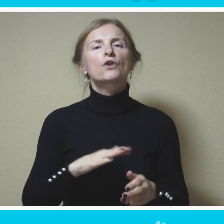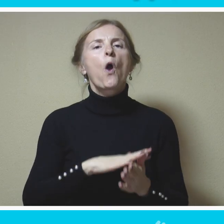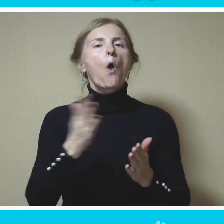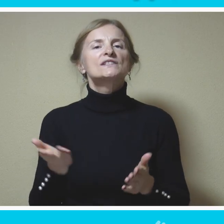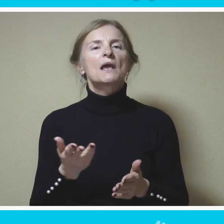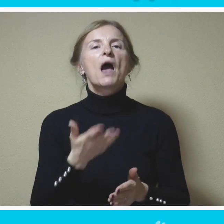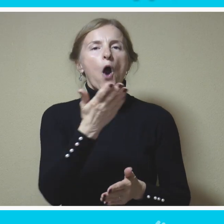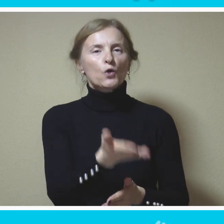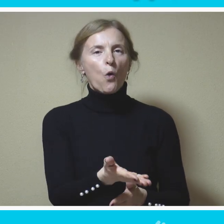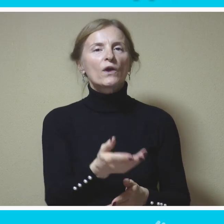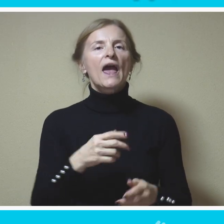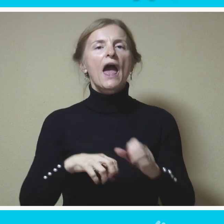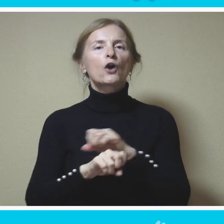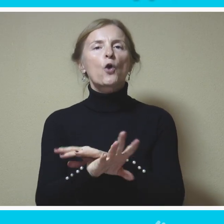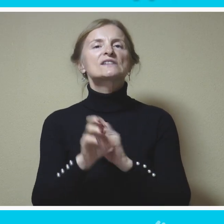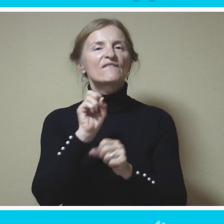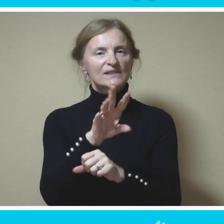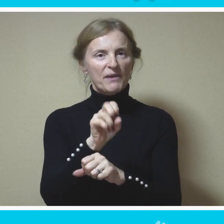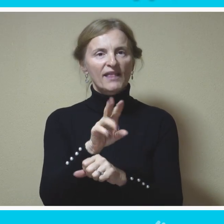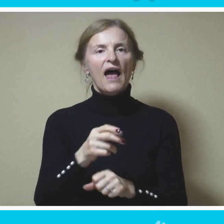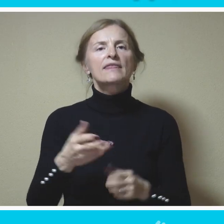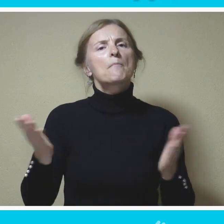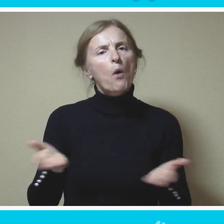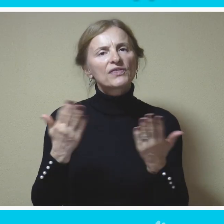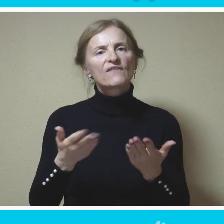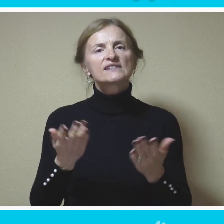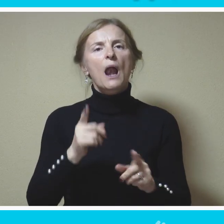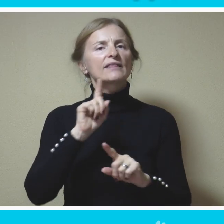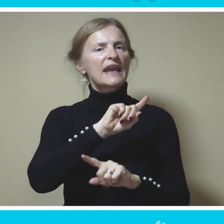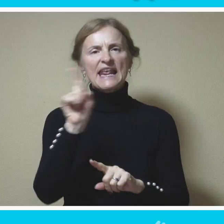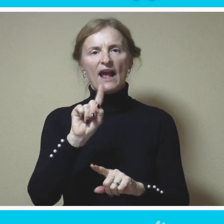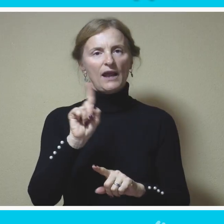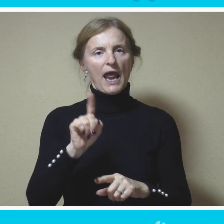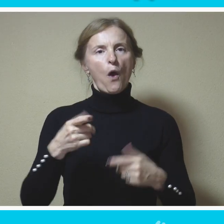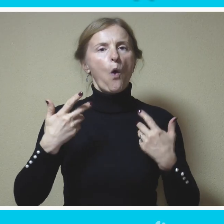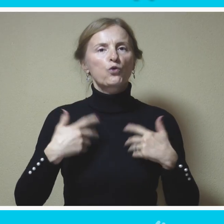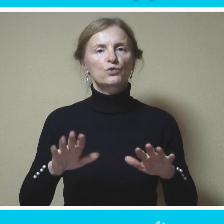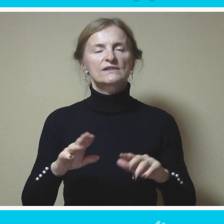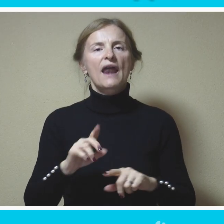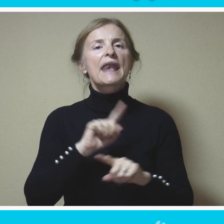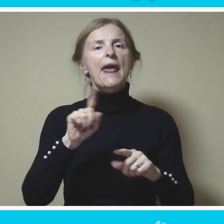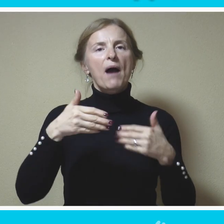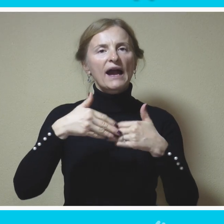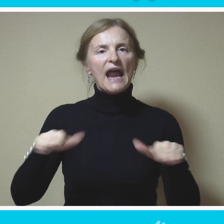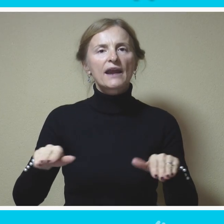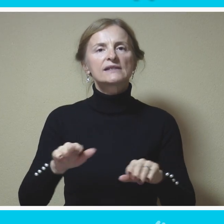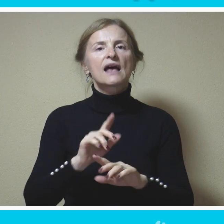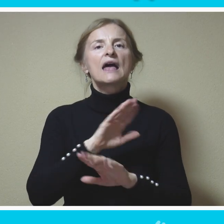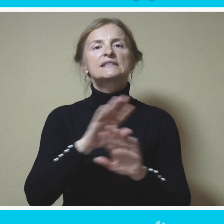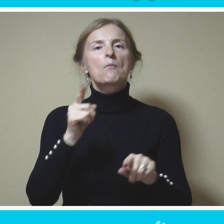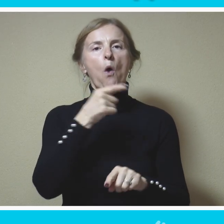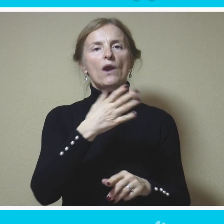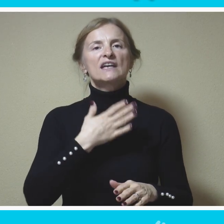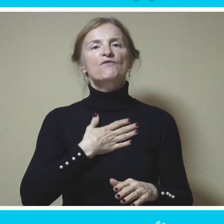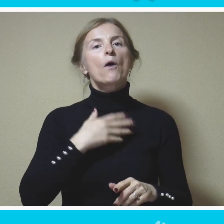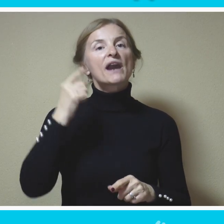ga je osim pružene ruke kroz vaspitne smernice motivisala da nikada ne odustane i da granica nema, već